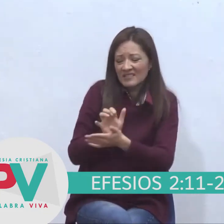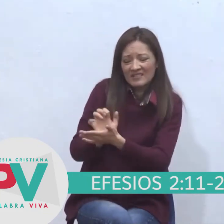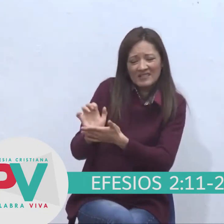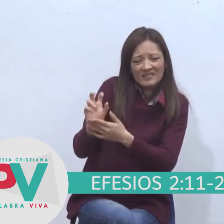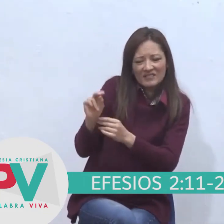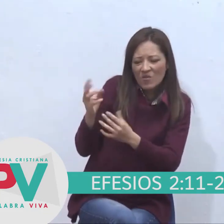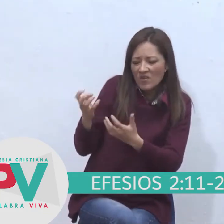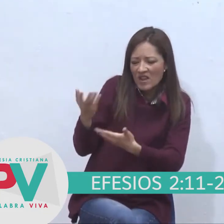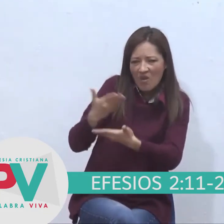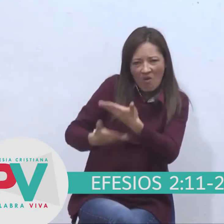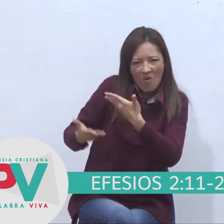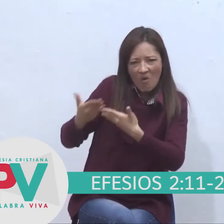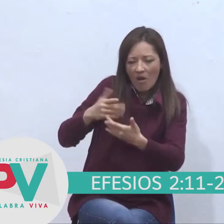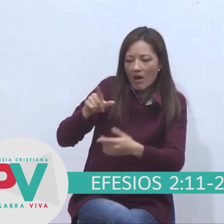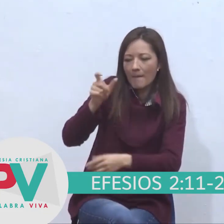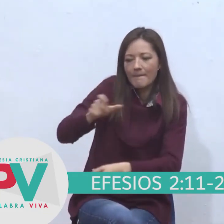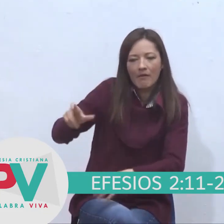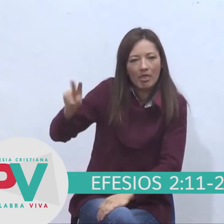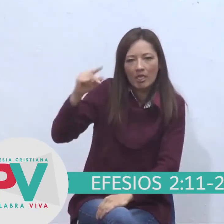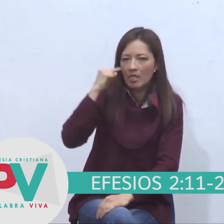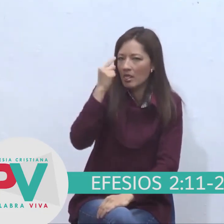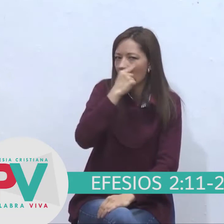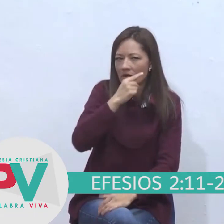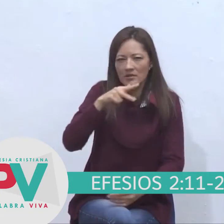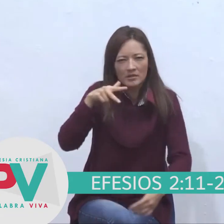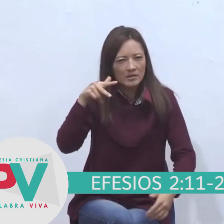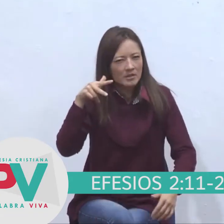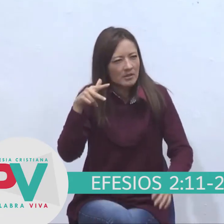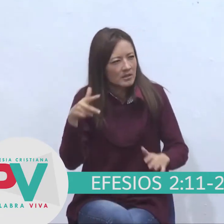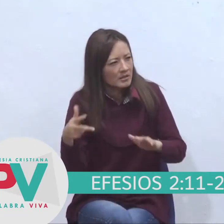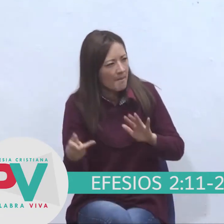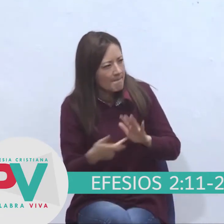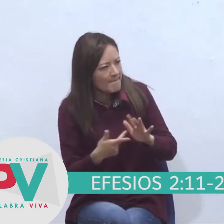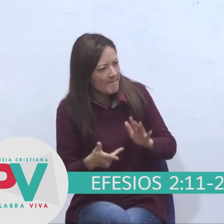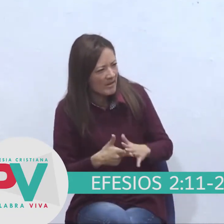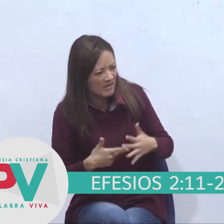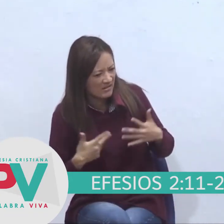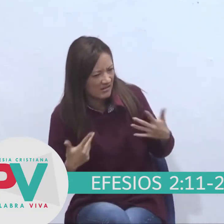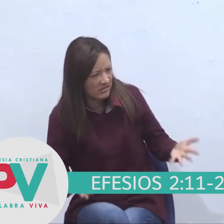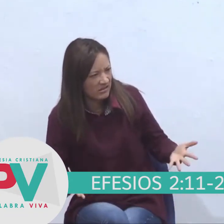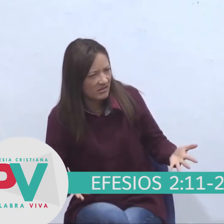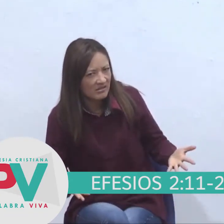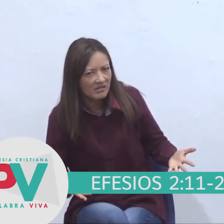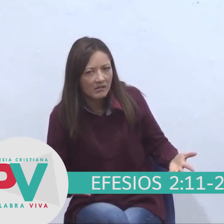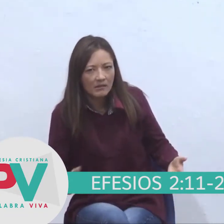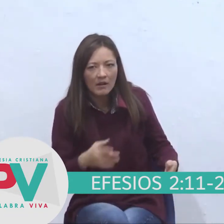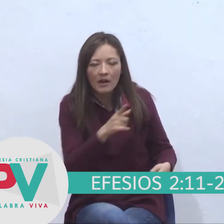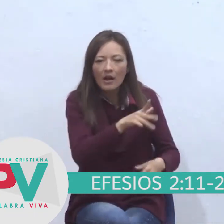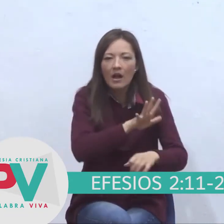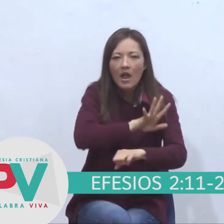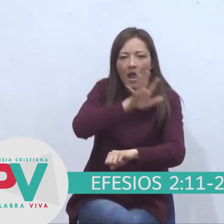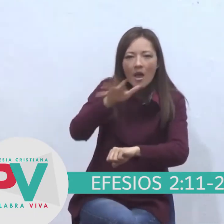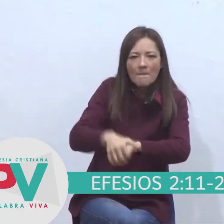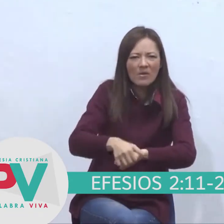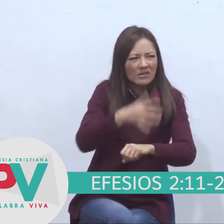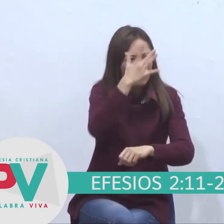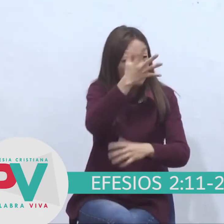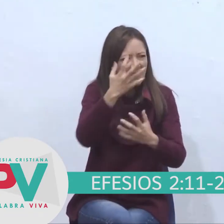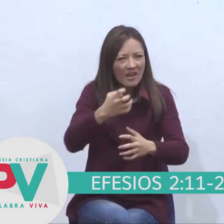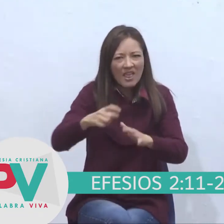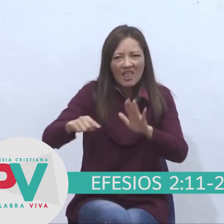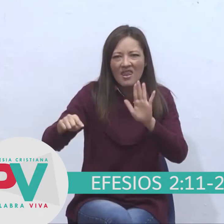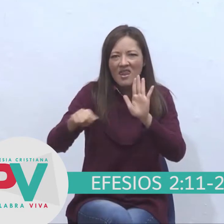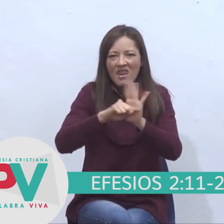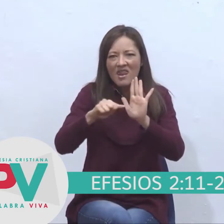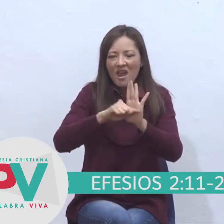comunión con los gentiles, no solamente porque sea hipócrita ante ellos, sino porque está negando el poder de la sangre